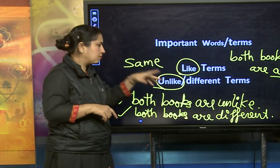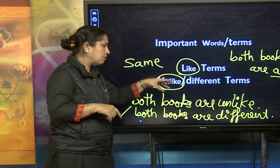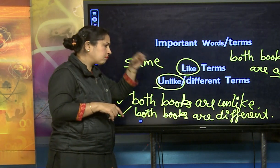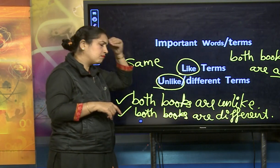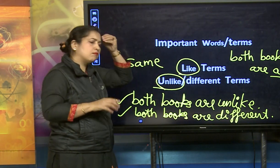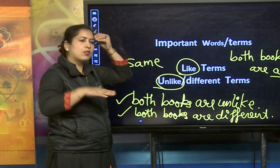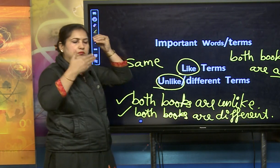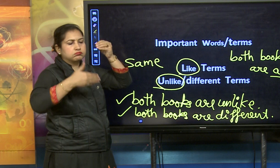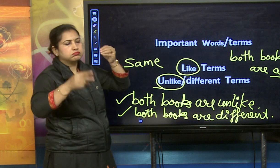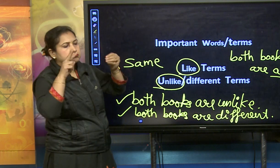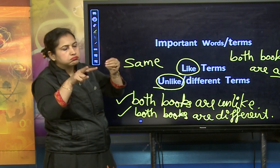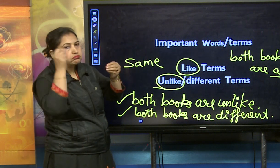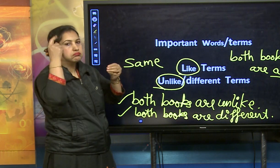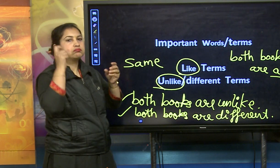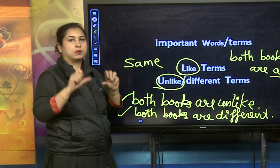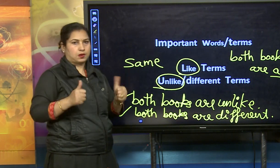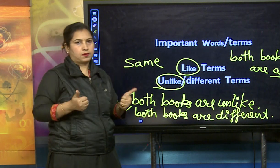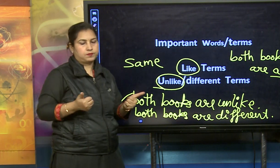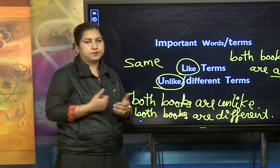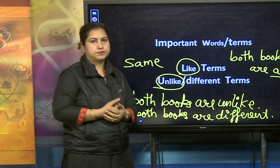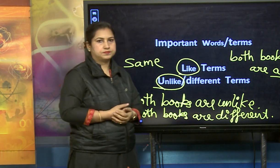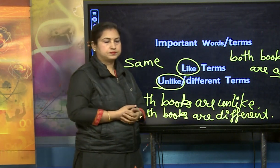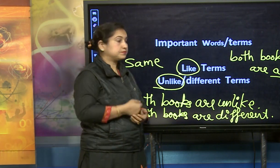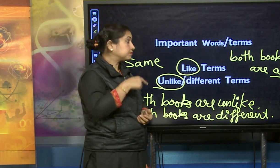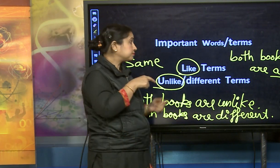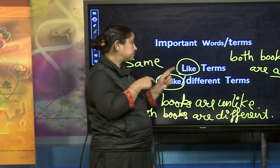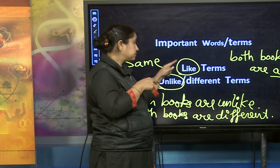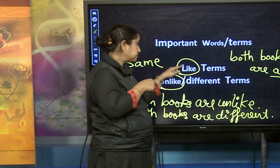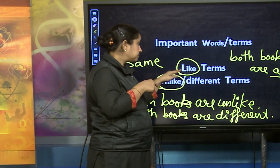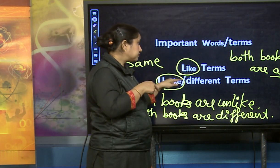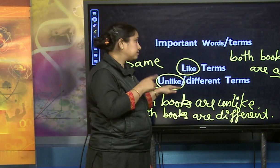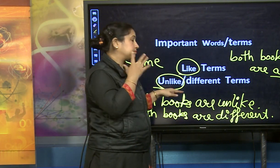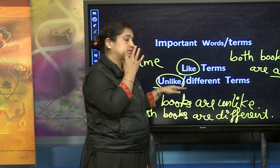कि यह समझने के बाद आप आसानी से इस पॉइंट को समझ सकते हैं अ